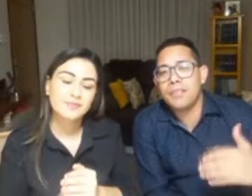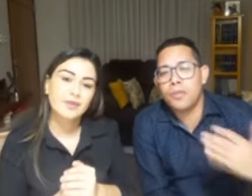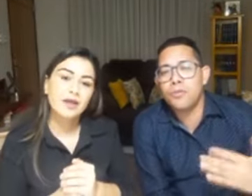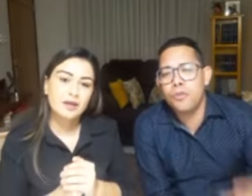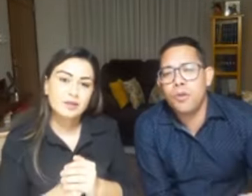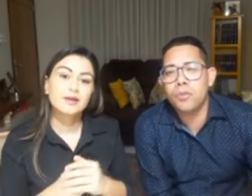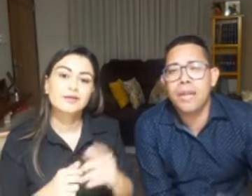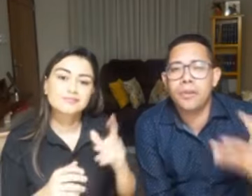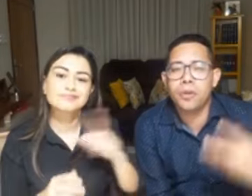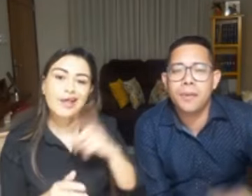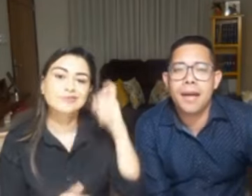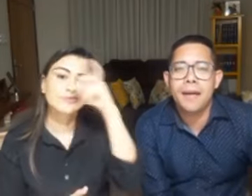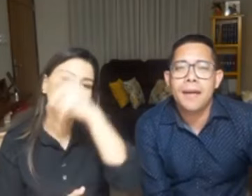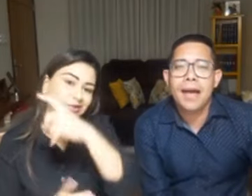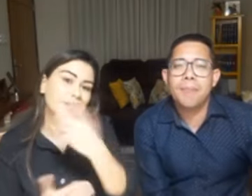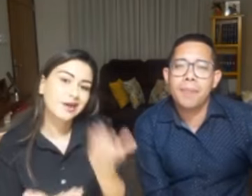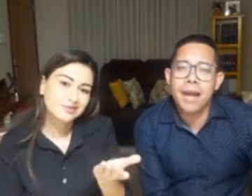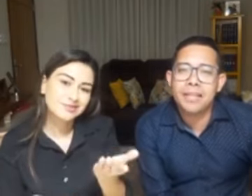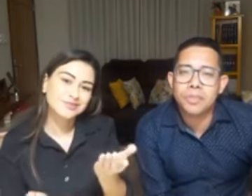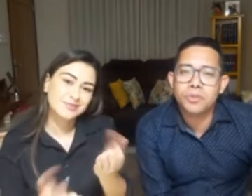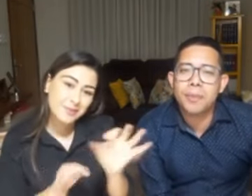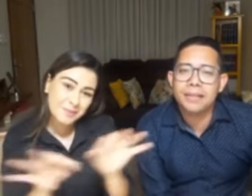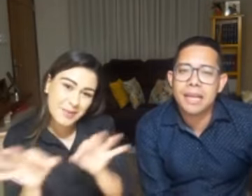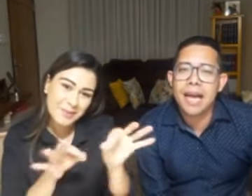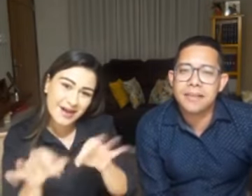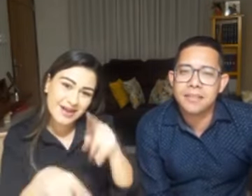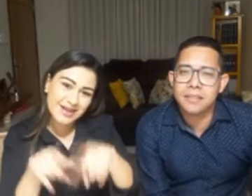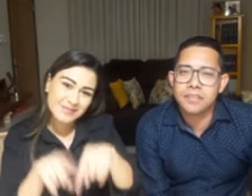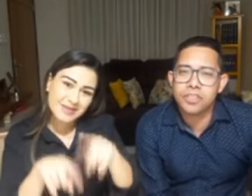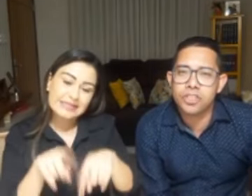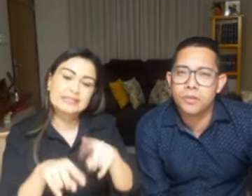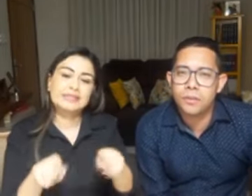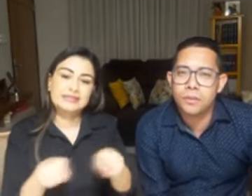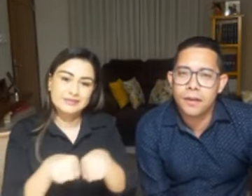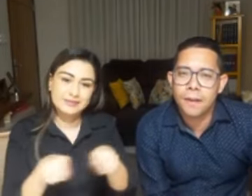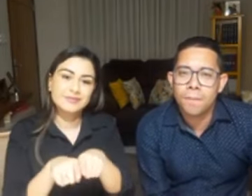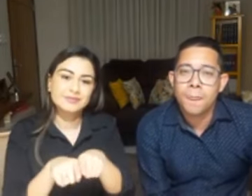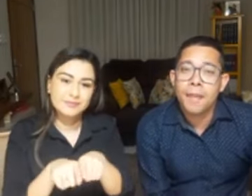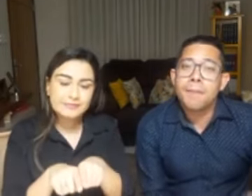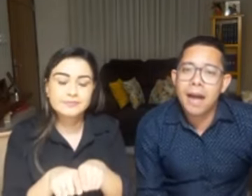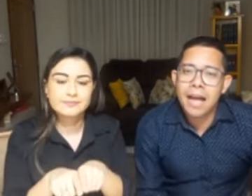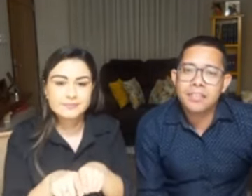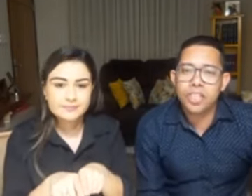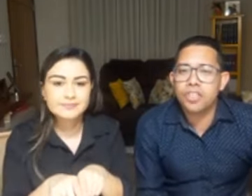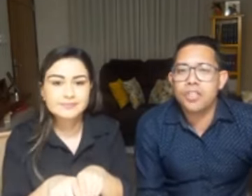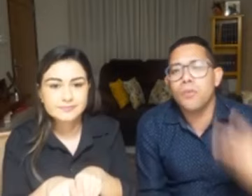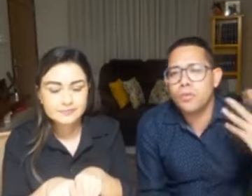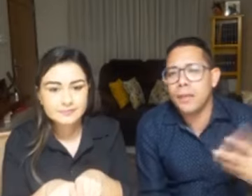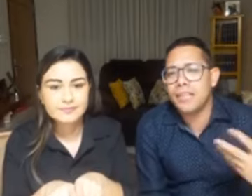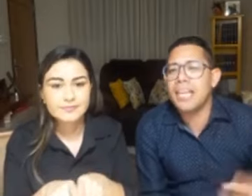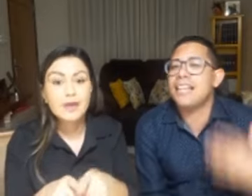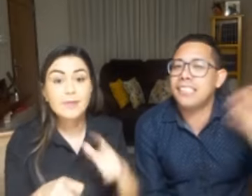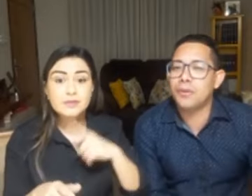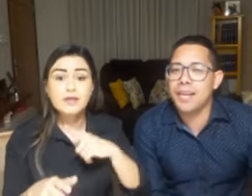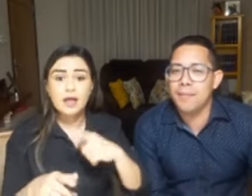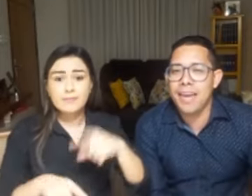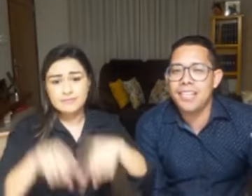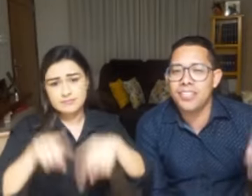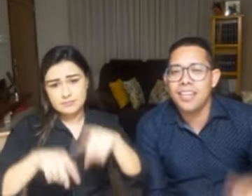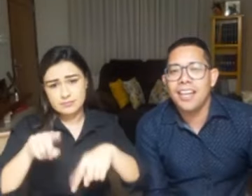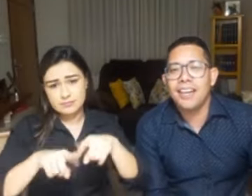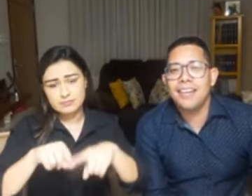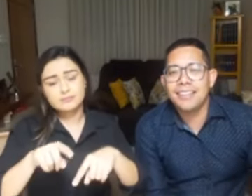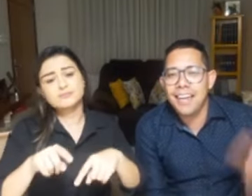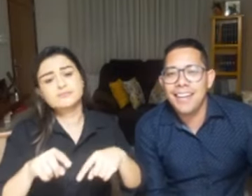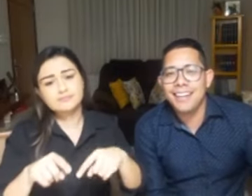acaba sendo um dificultador para a preparação de materiais nesse sentido, né? Mas a gente tem muitos materiais